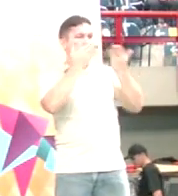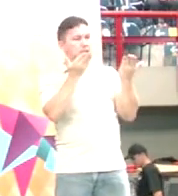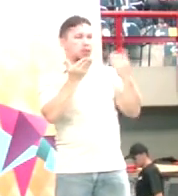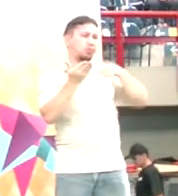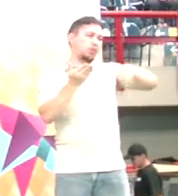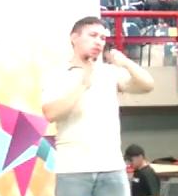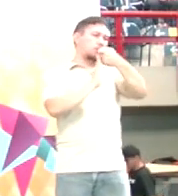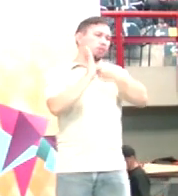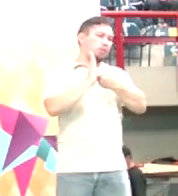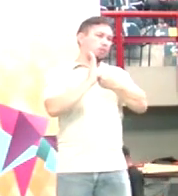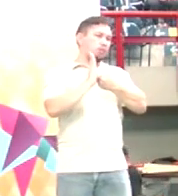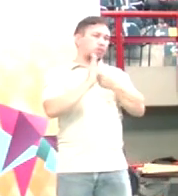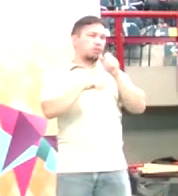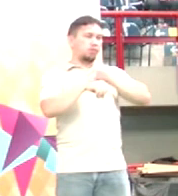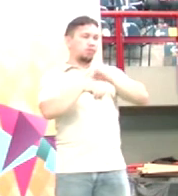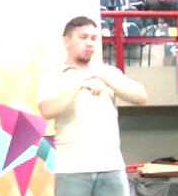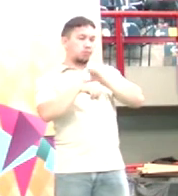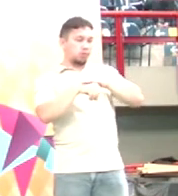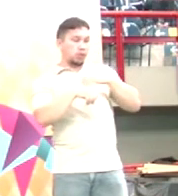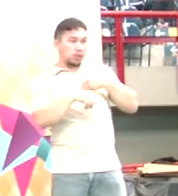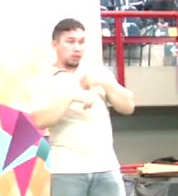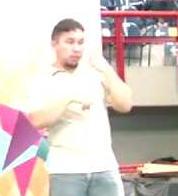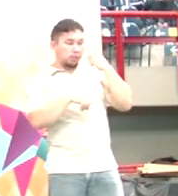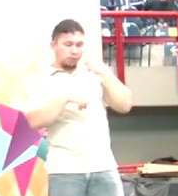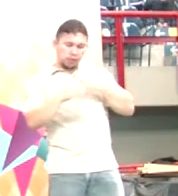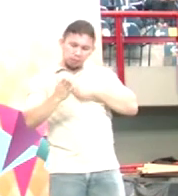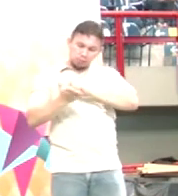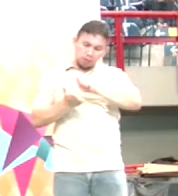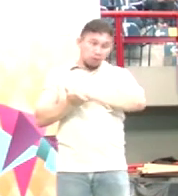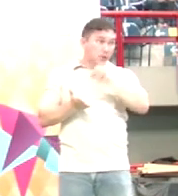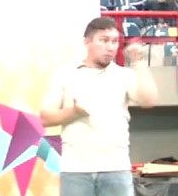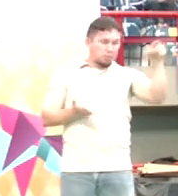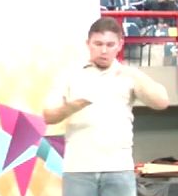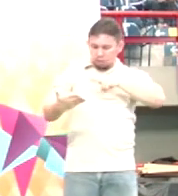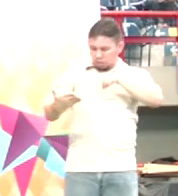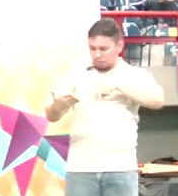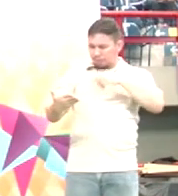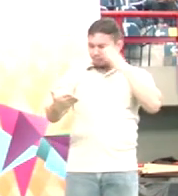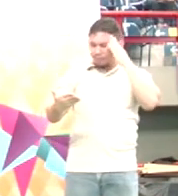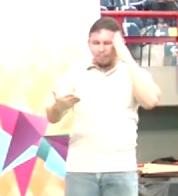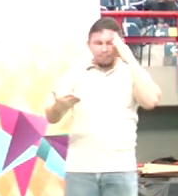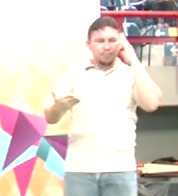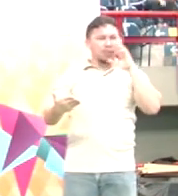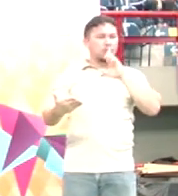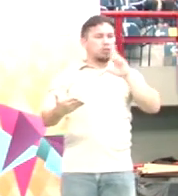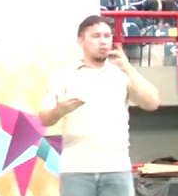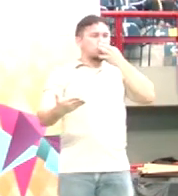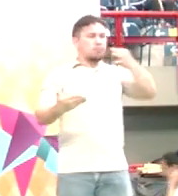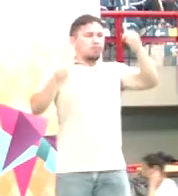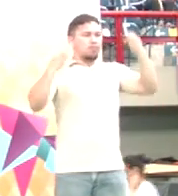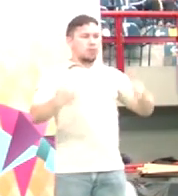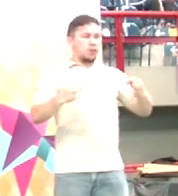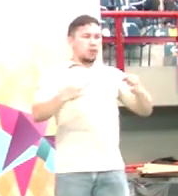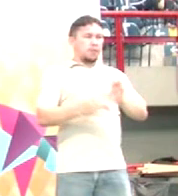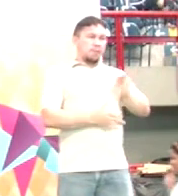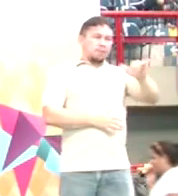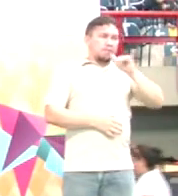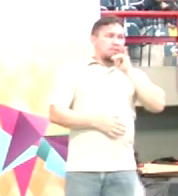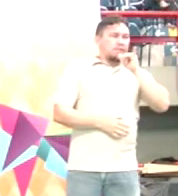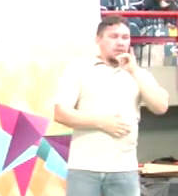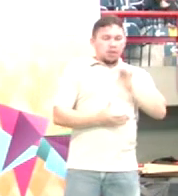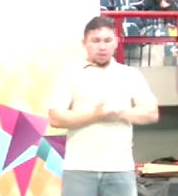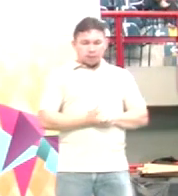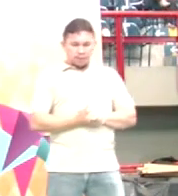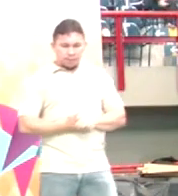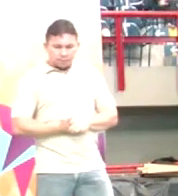tema, você vai convencer o leitor de que você está certo. Por exemplo, eu posso, para você ter uma noção,